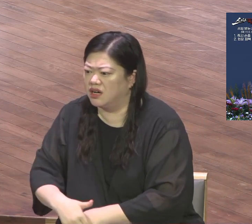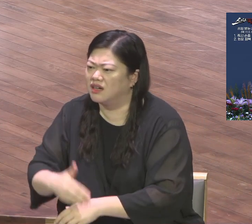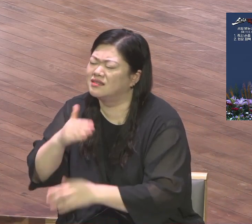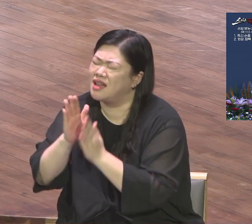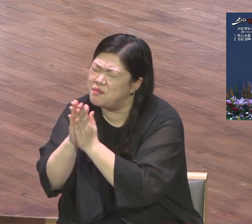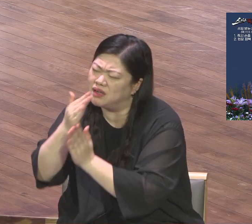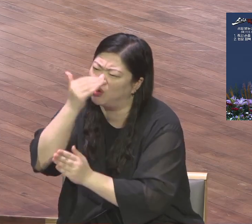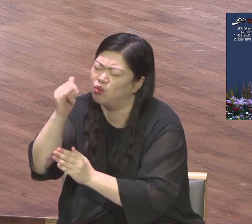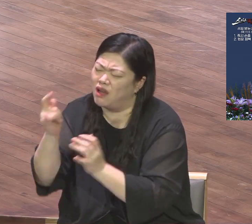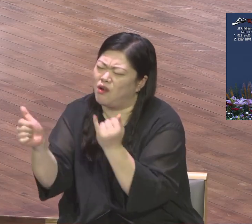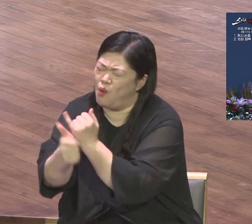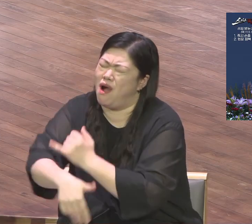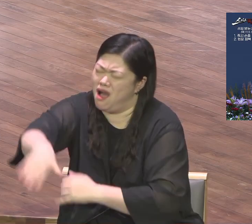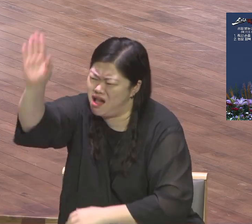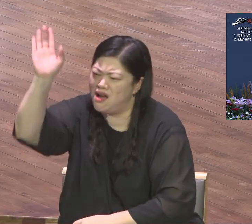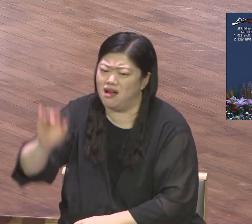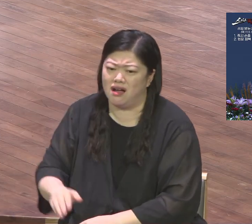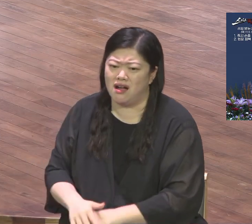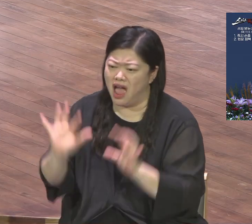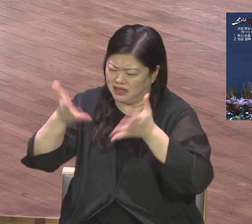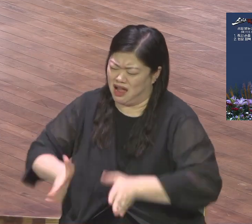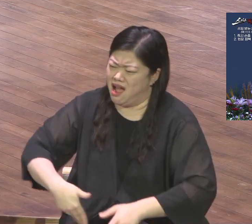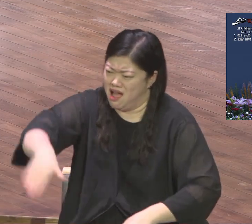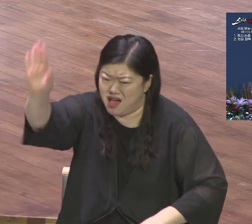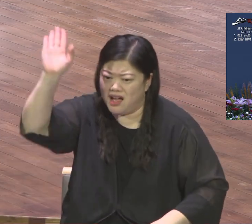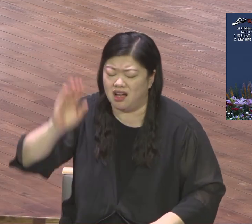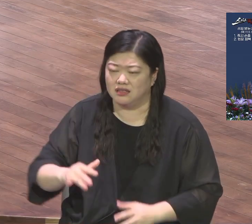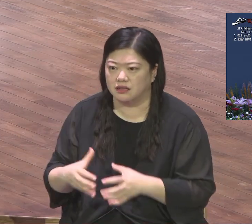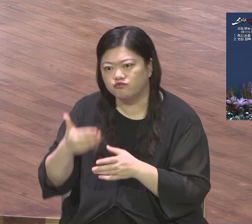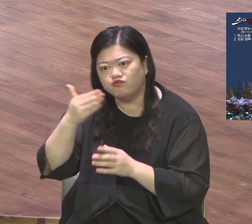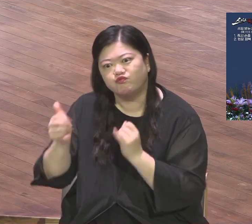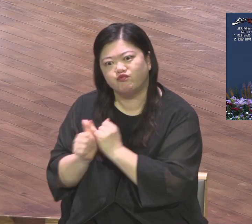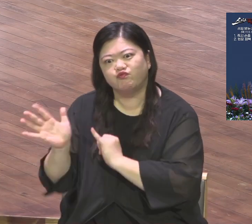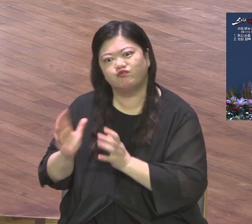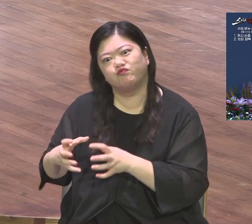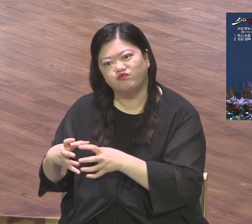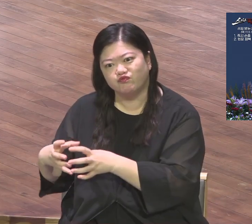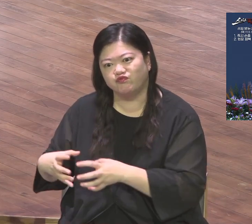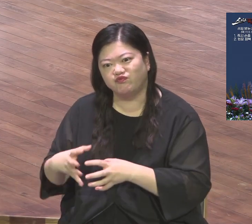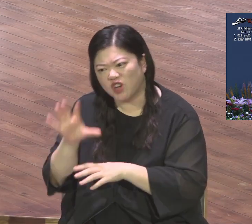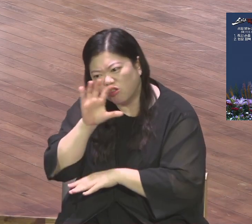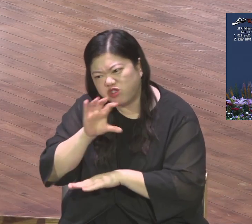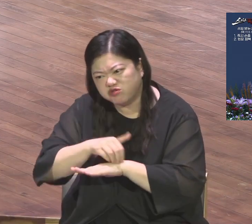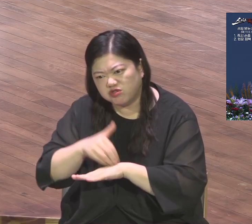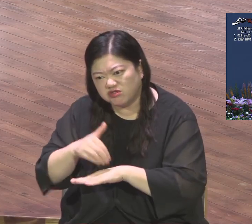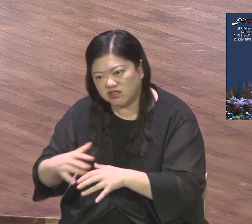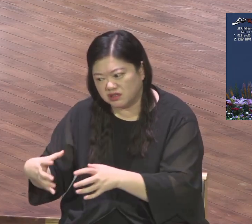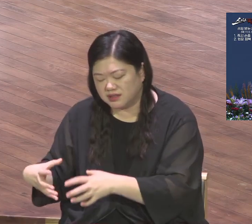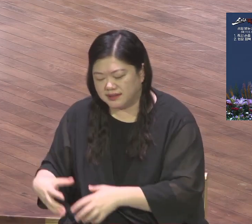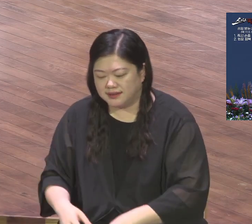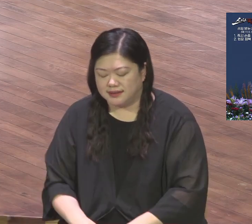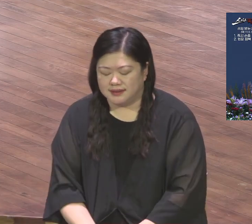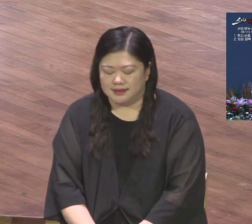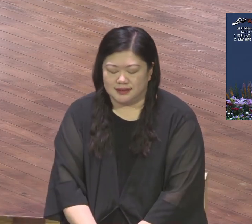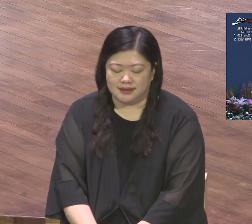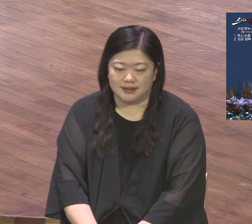출산 많이를 하든지 전도를 많이 하든지. 출산 많이 하는 것도 전도입니다.